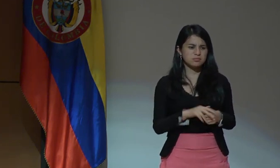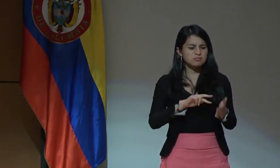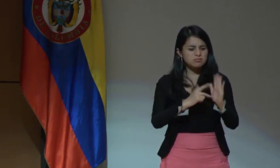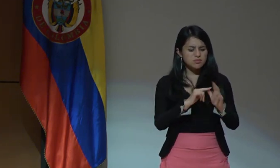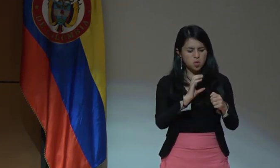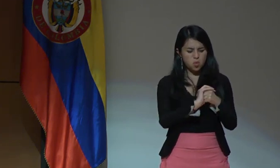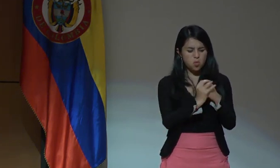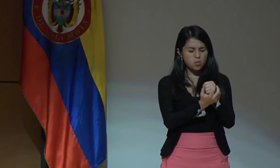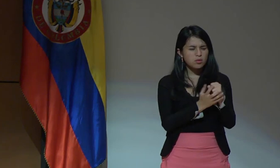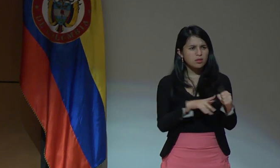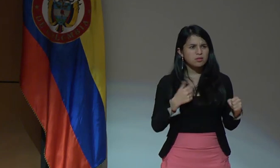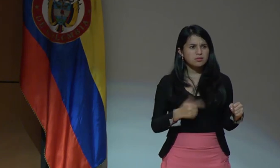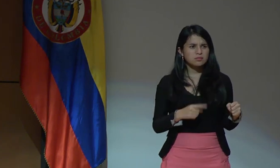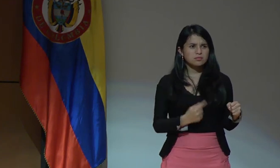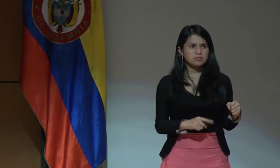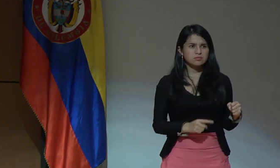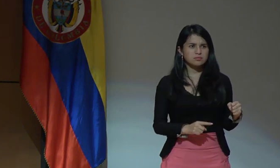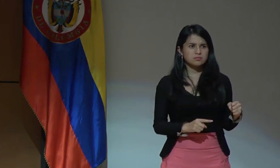cosa?